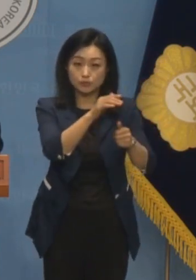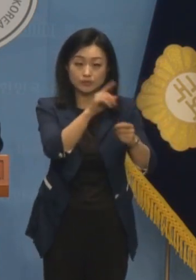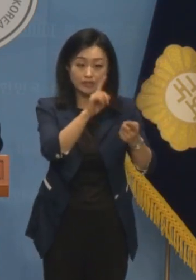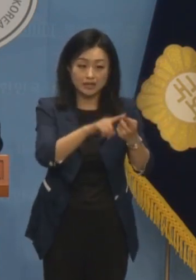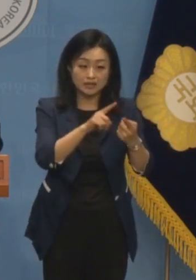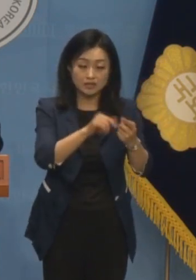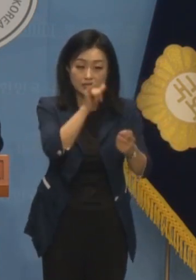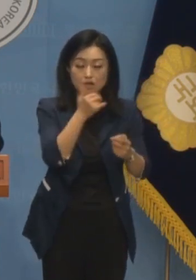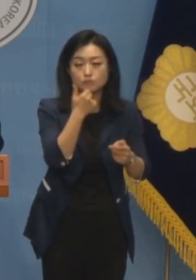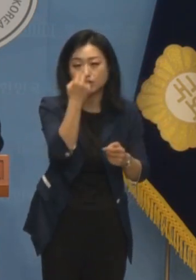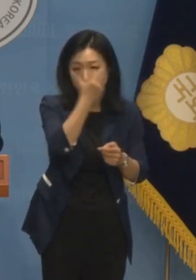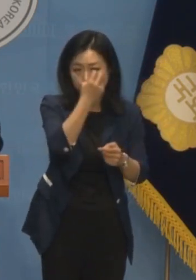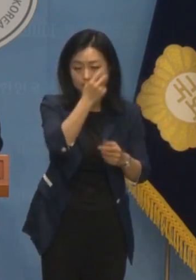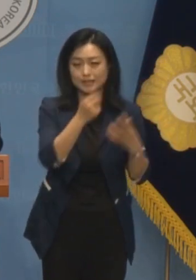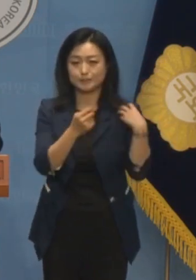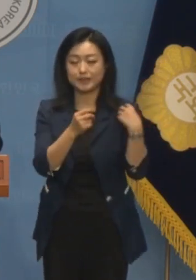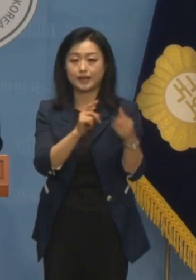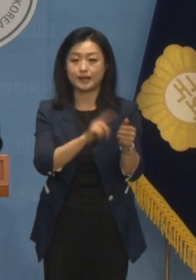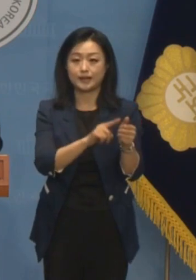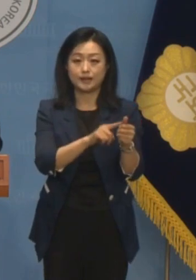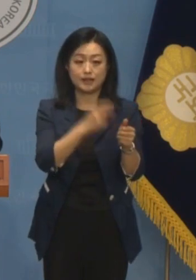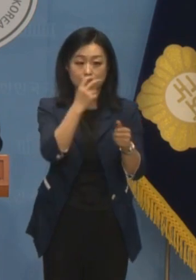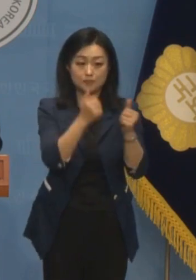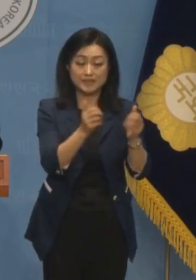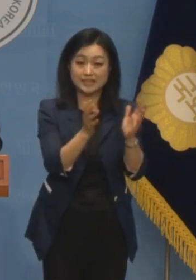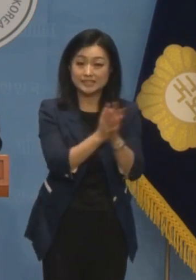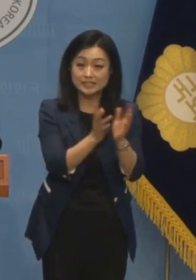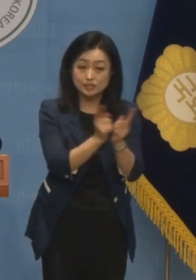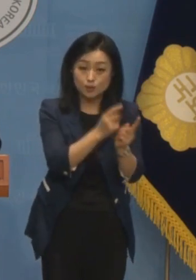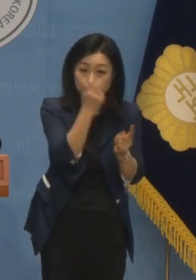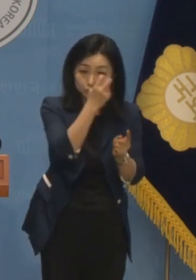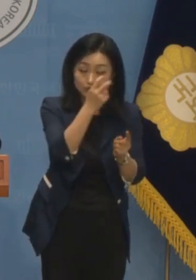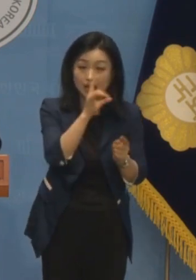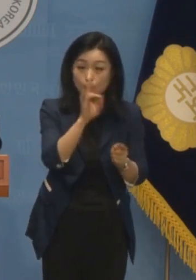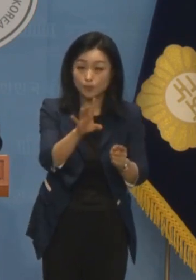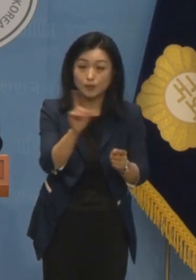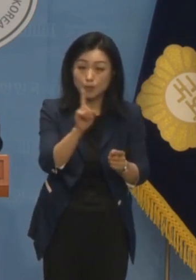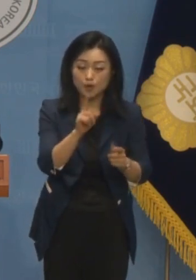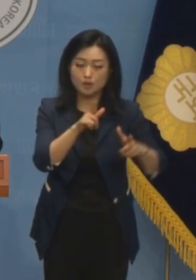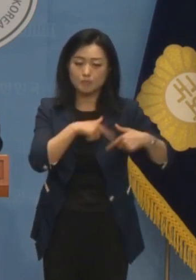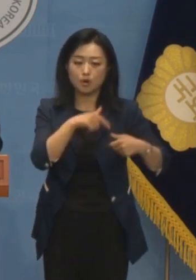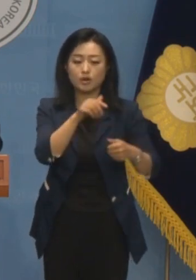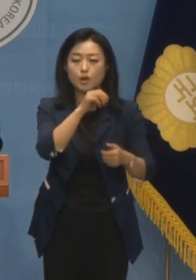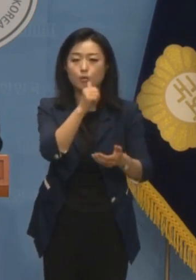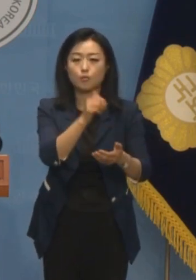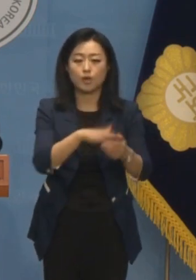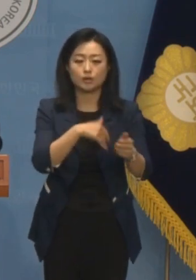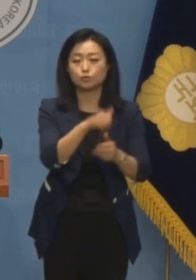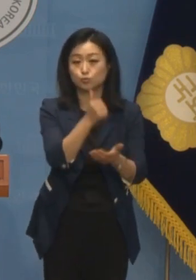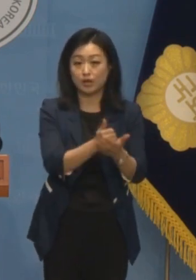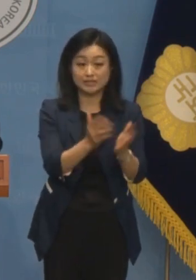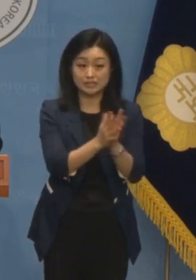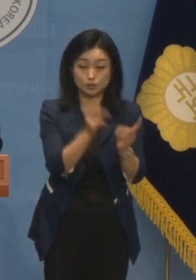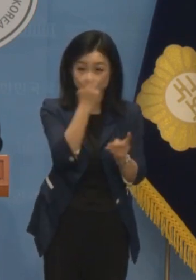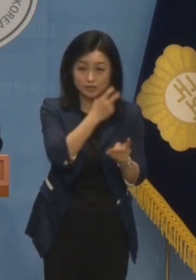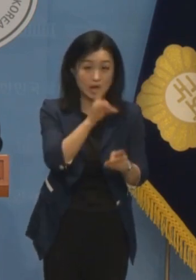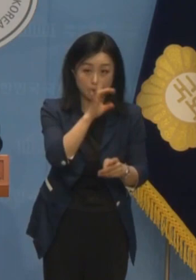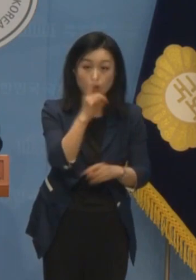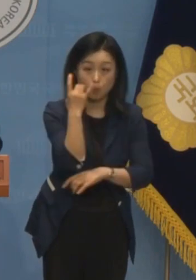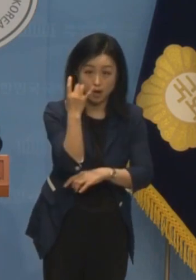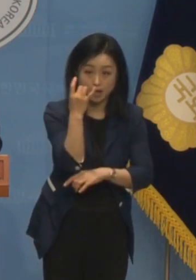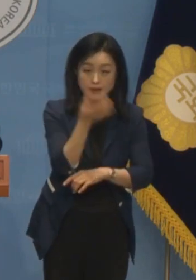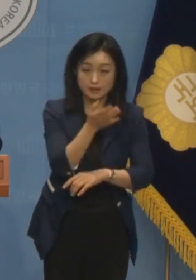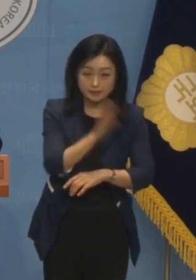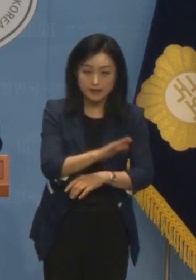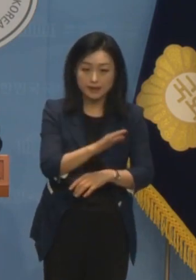있습니다. 검찰이 직접 수사 못하게 돼 있는 명예훼손죄를 마음대로 가져와 관련 정치인과